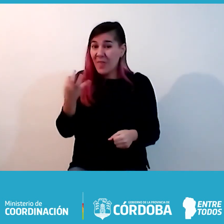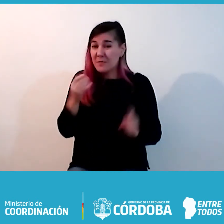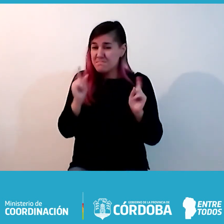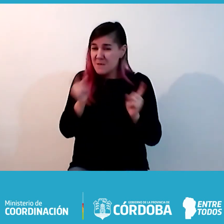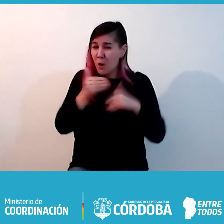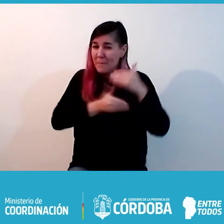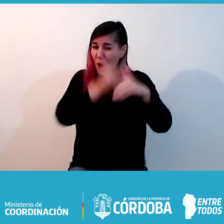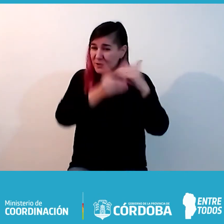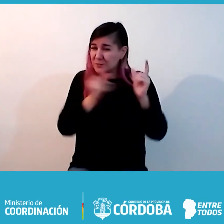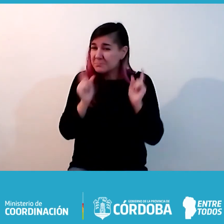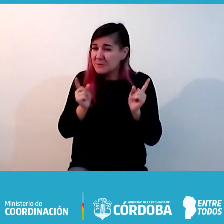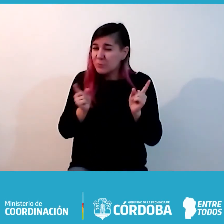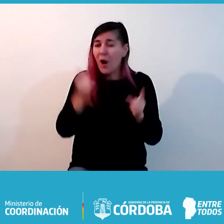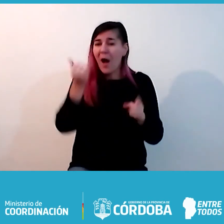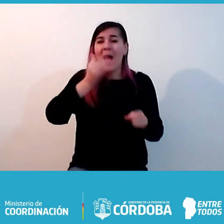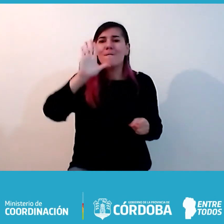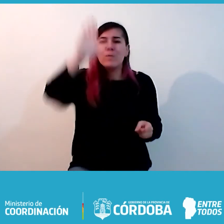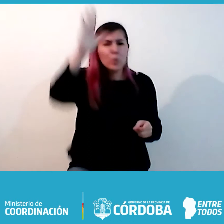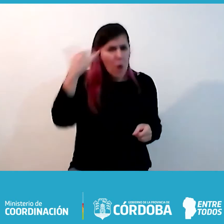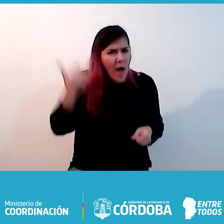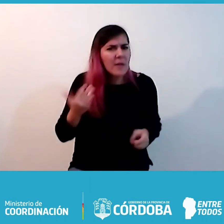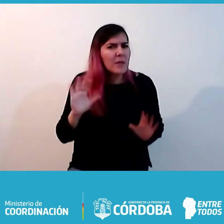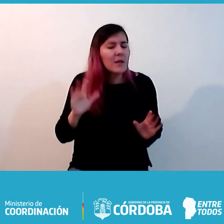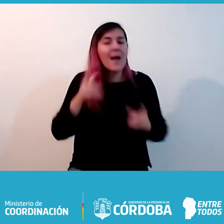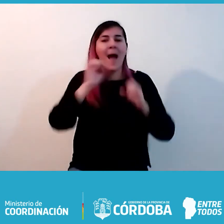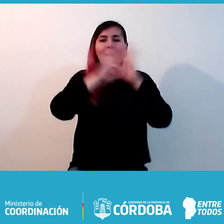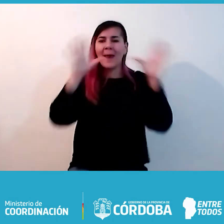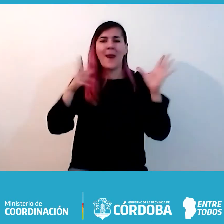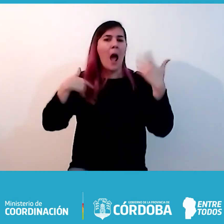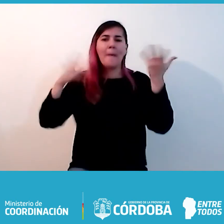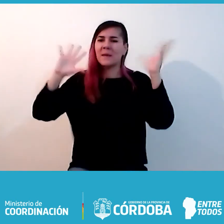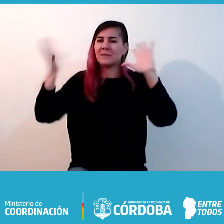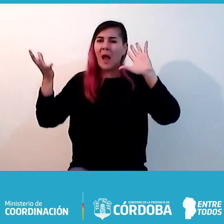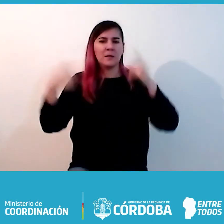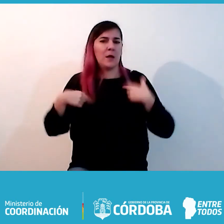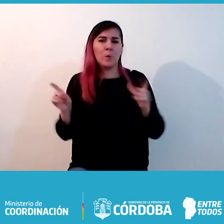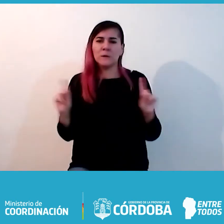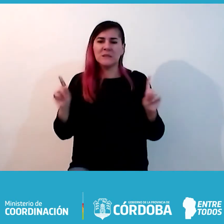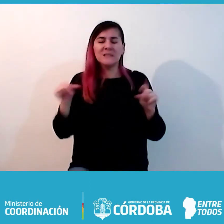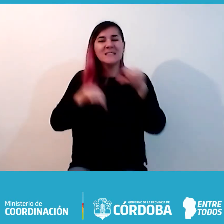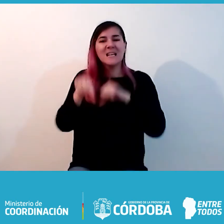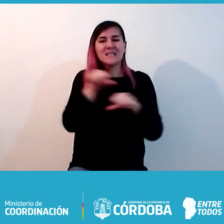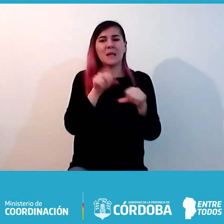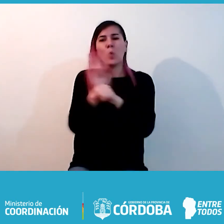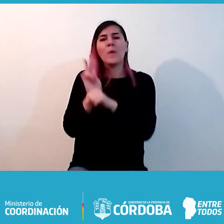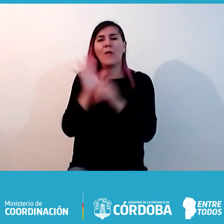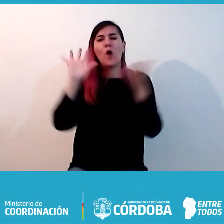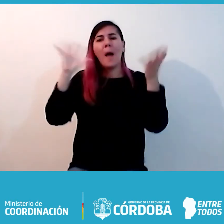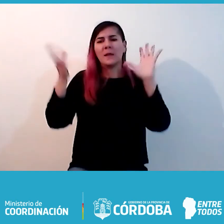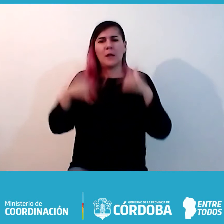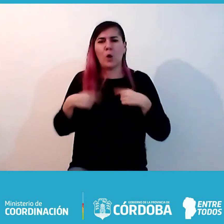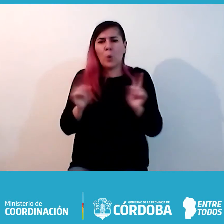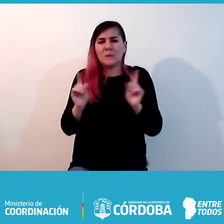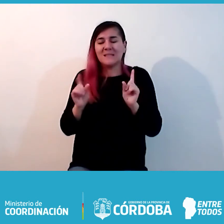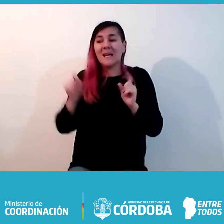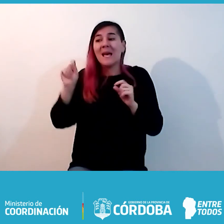mismo progreso, si va a haber futuro. Quiere aclarar que no es ambientalista por no haber estudiado una ciencia para el cuidado del medio ambiente. Esa gente